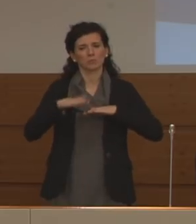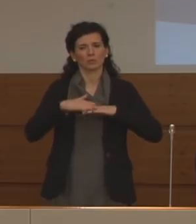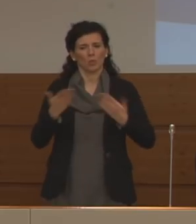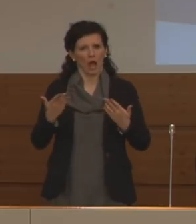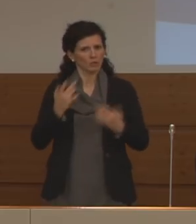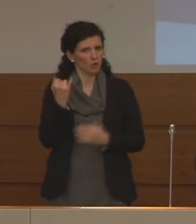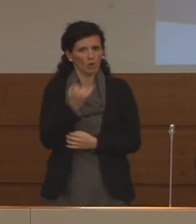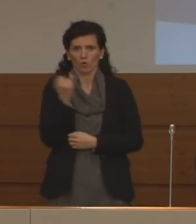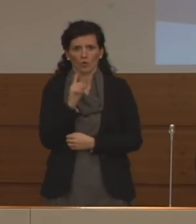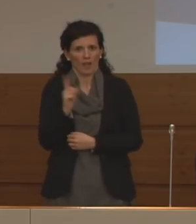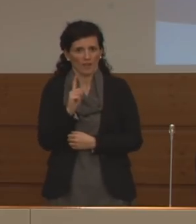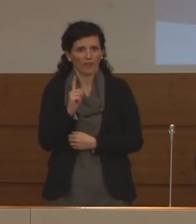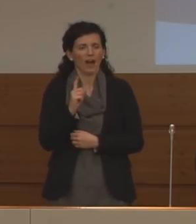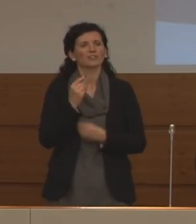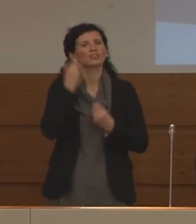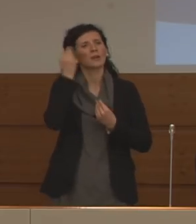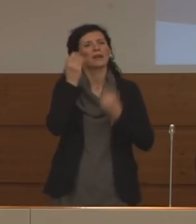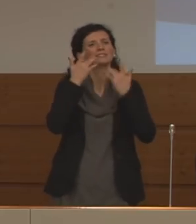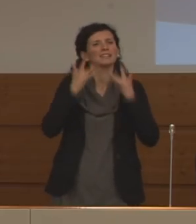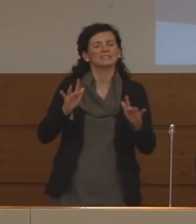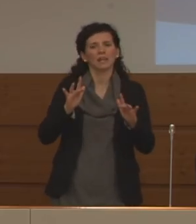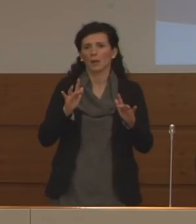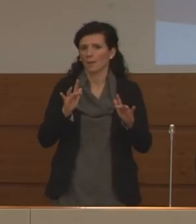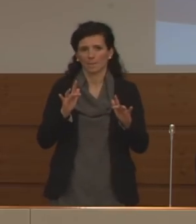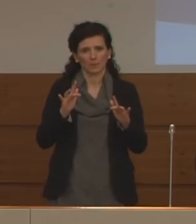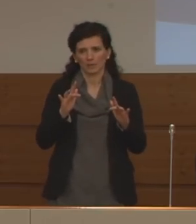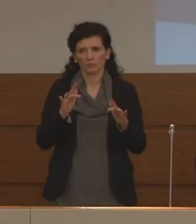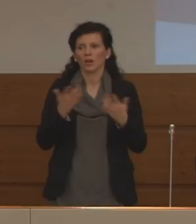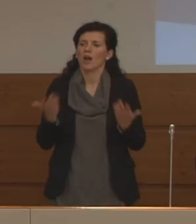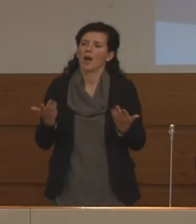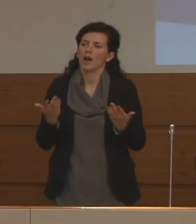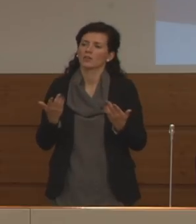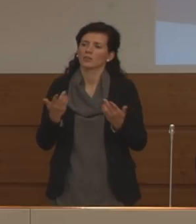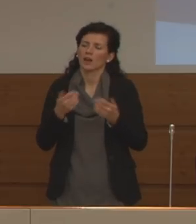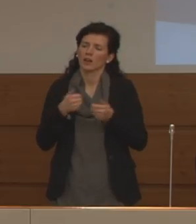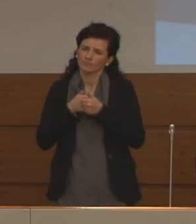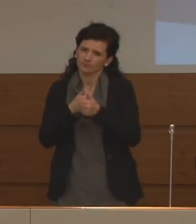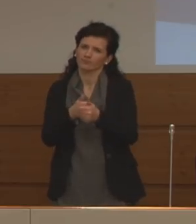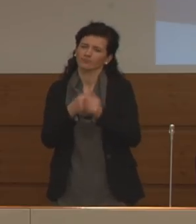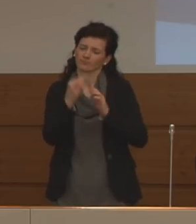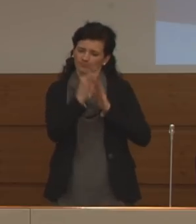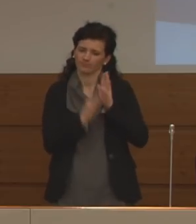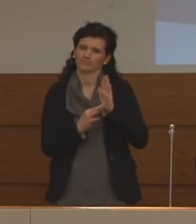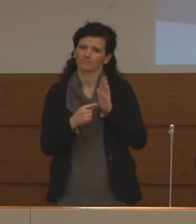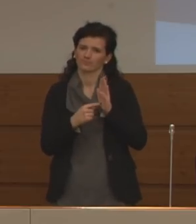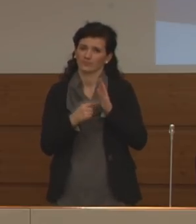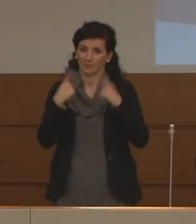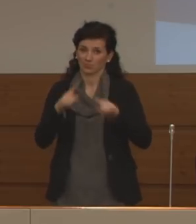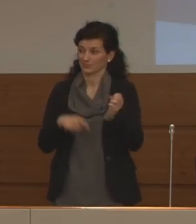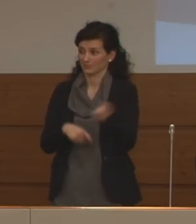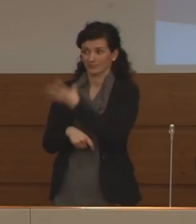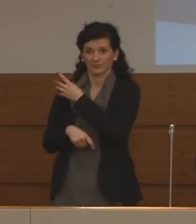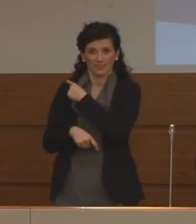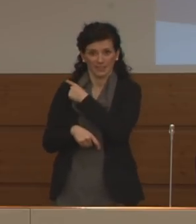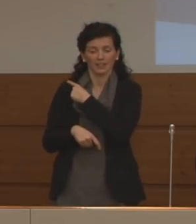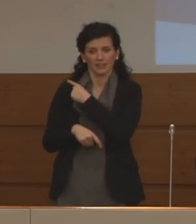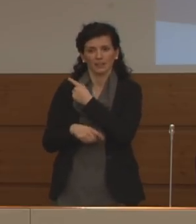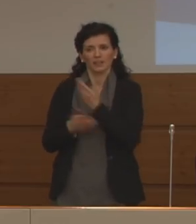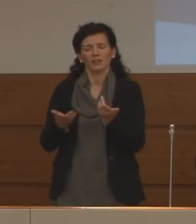semplice quindi adottiamo queste misure gestiamo con